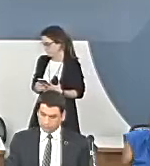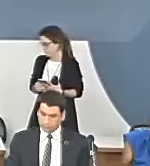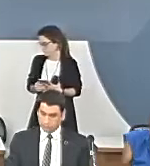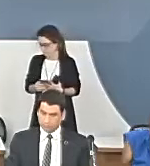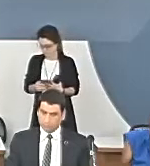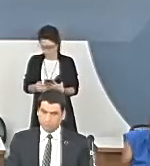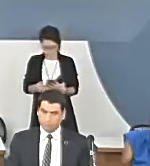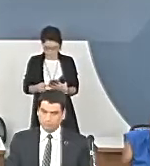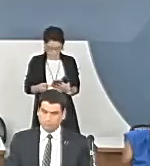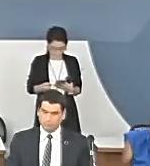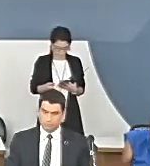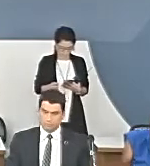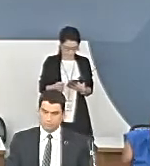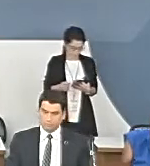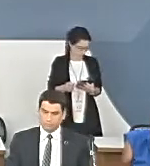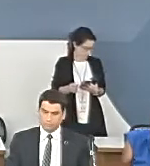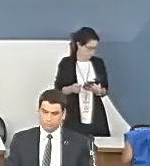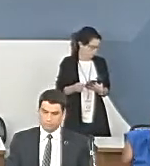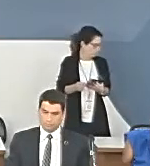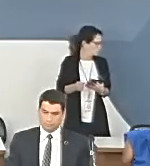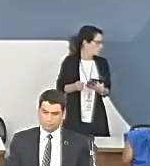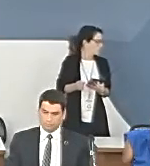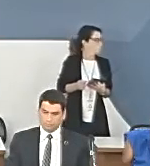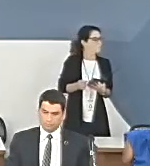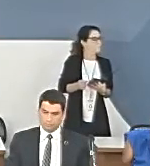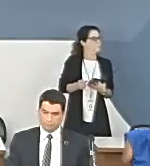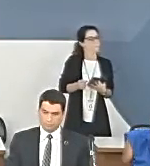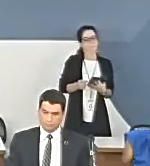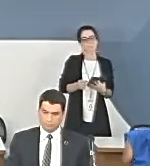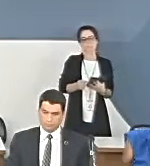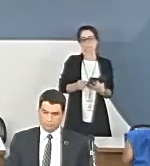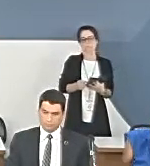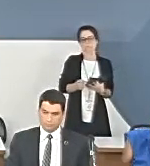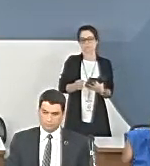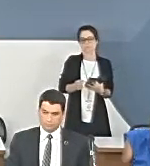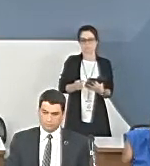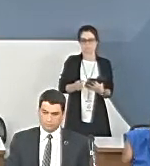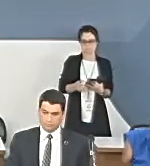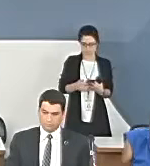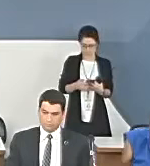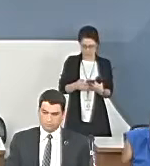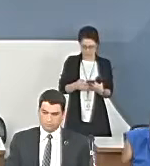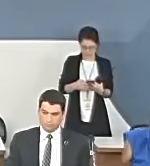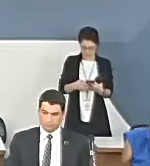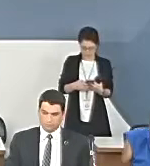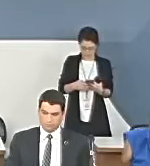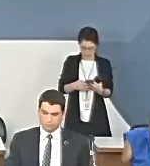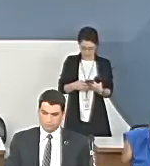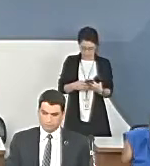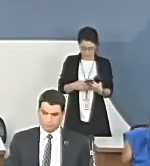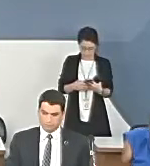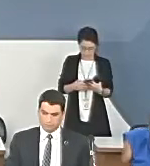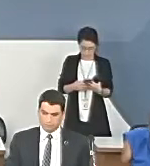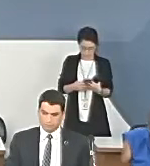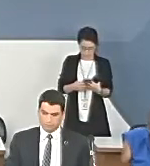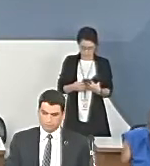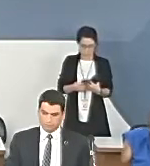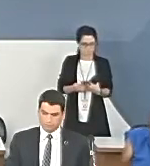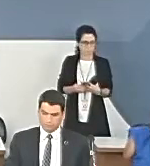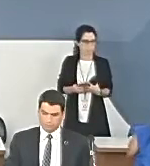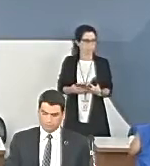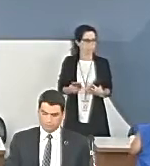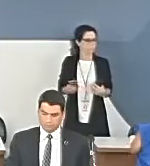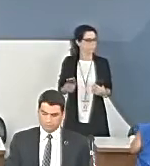quem está no dia a dia do problema é de suma importância e pode ter certeza que o nosso trabalho